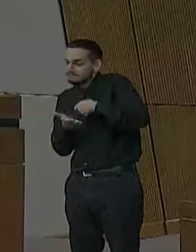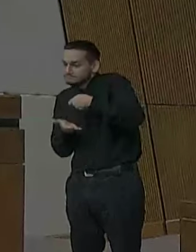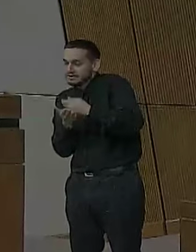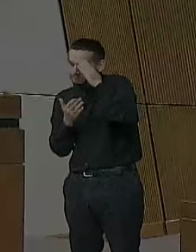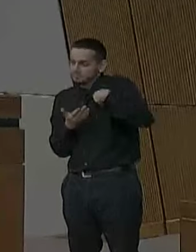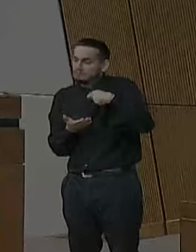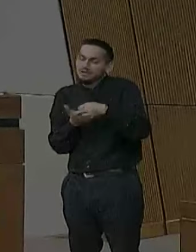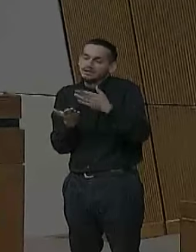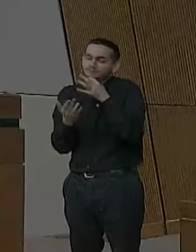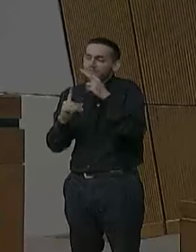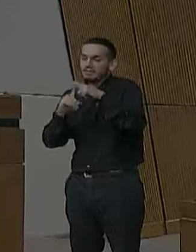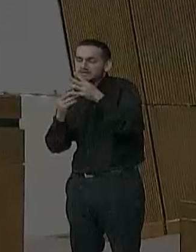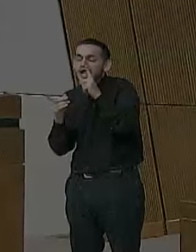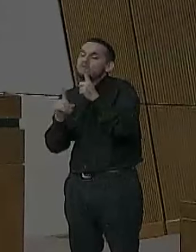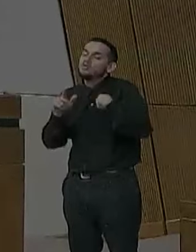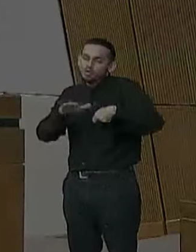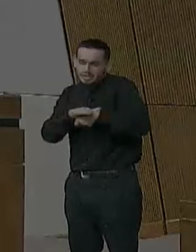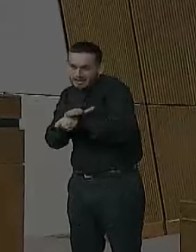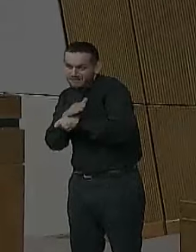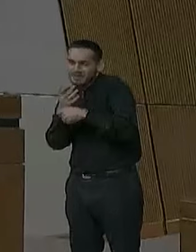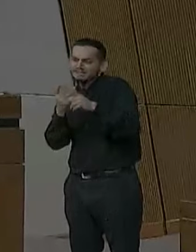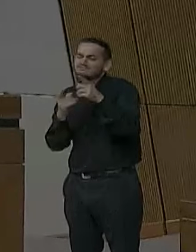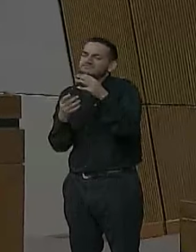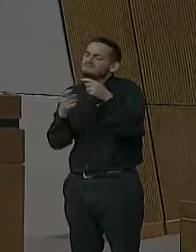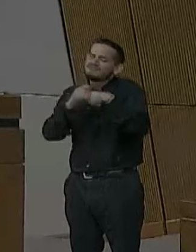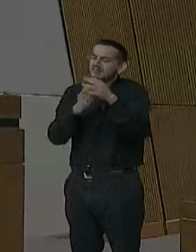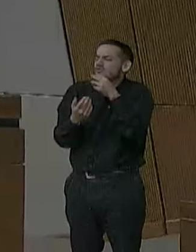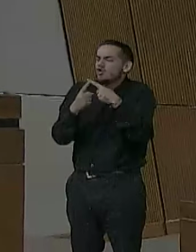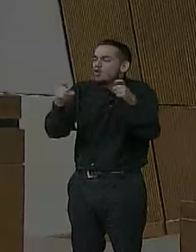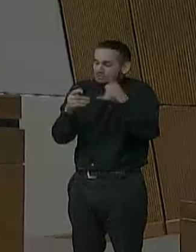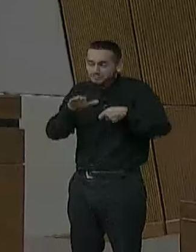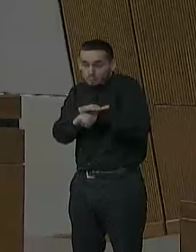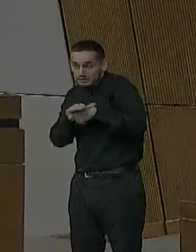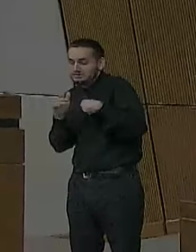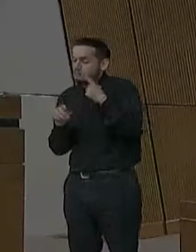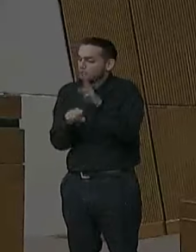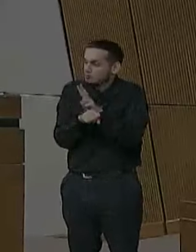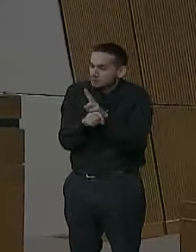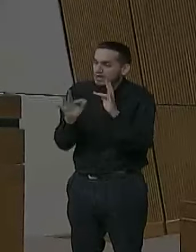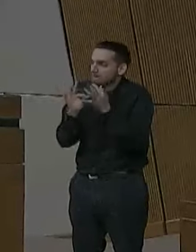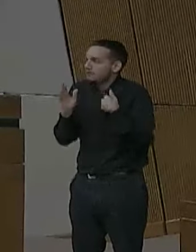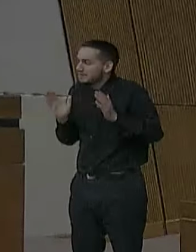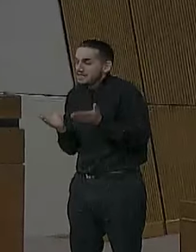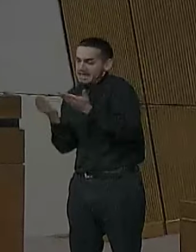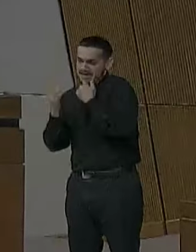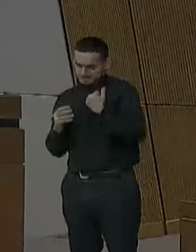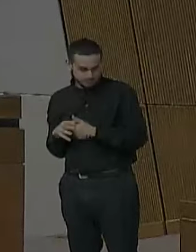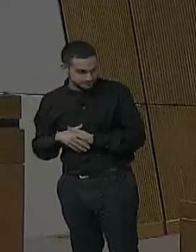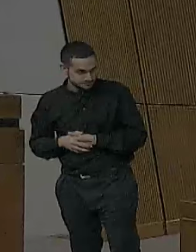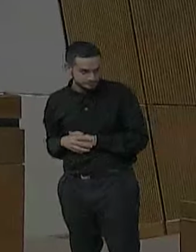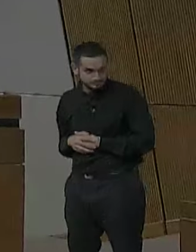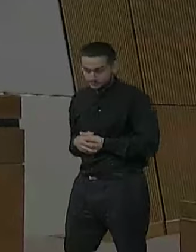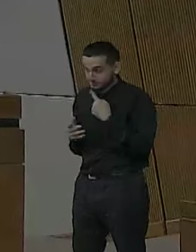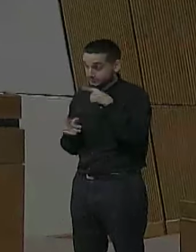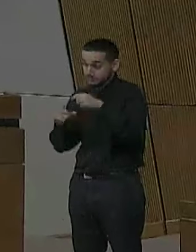factores exógenos, el contrabando, la competencia desleal. Ayudemos a potenciar esa fuerza que